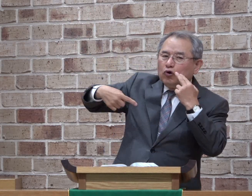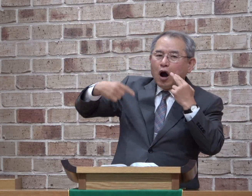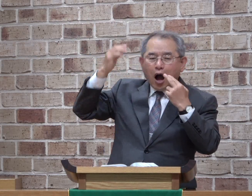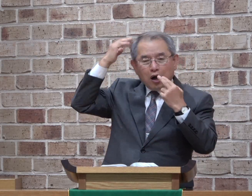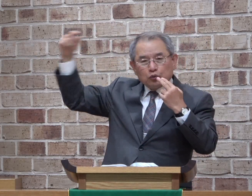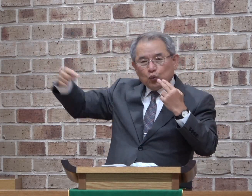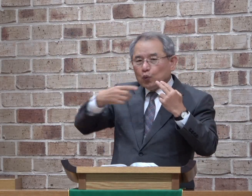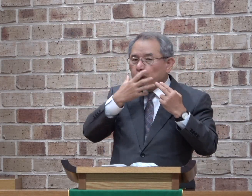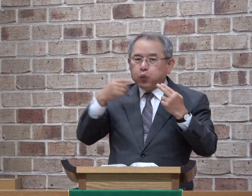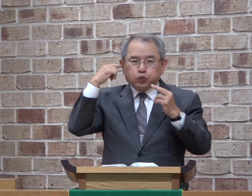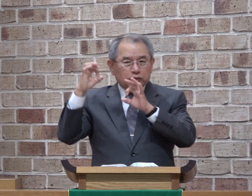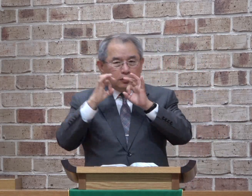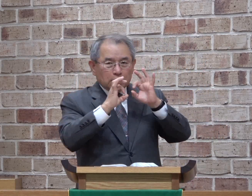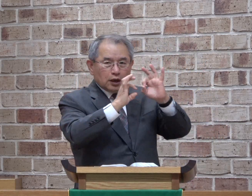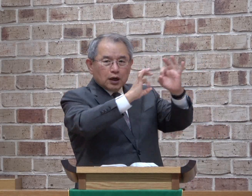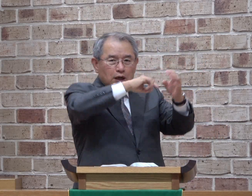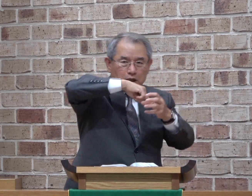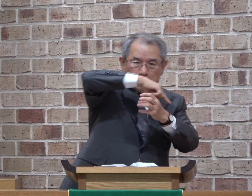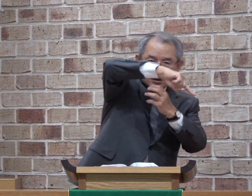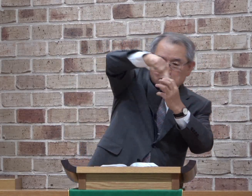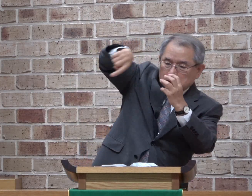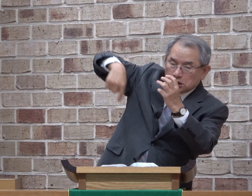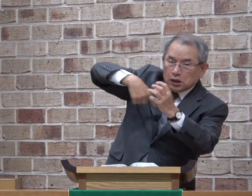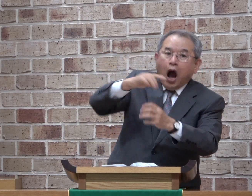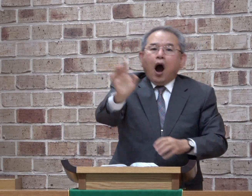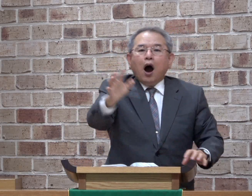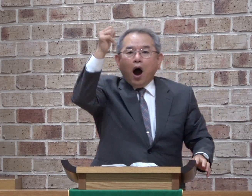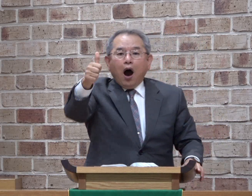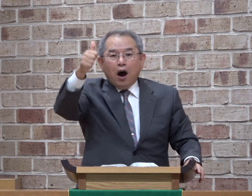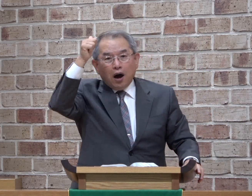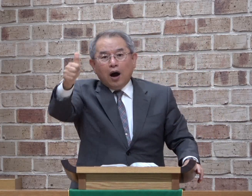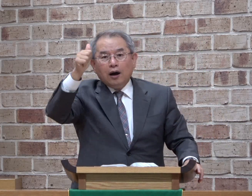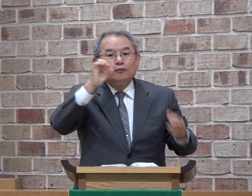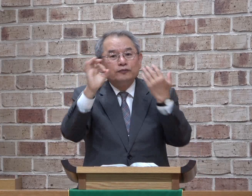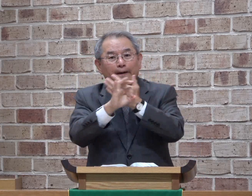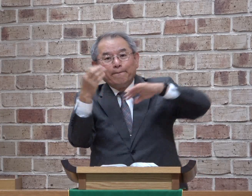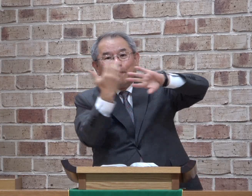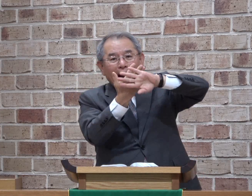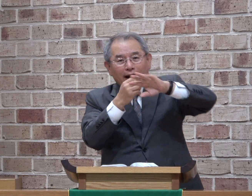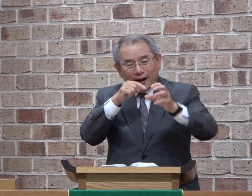아시아를 무시하셨나? 그렇게